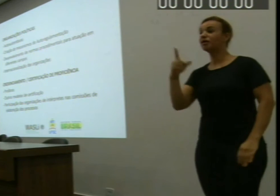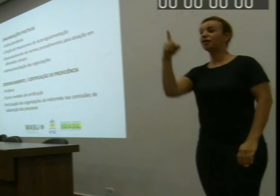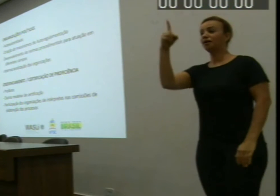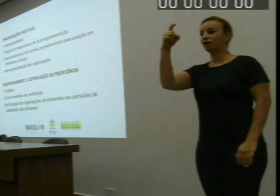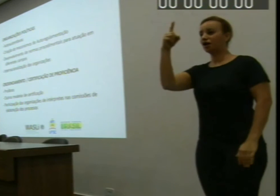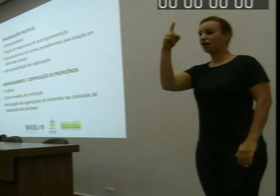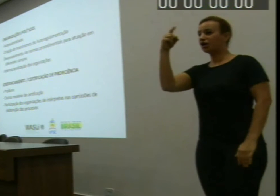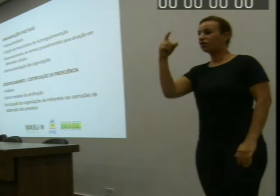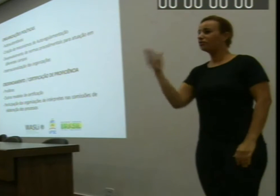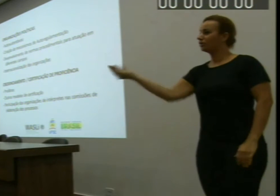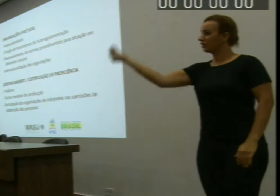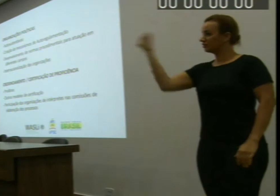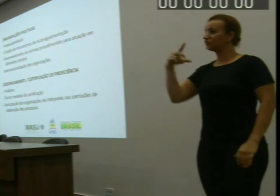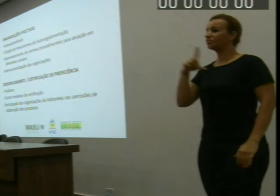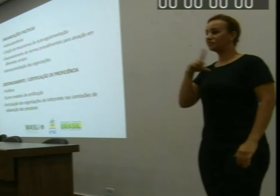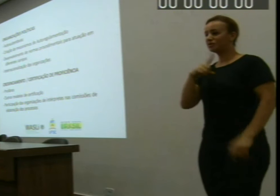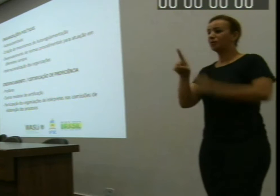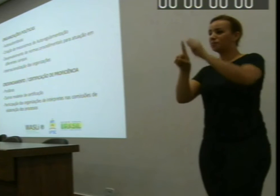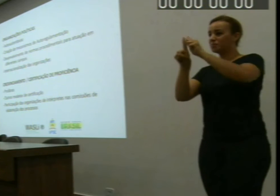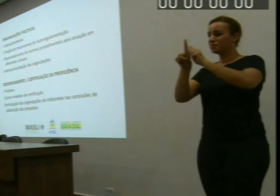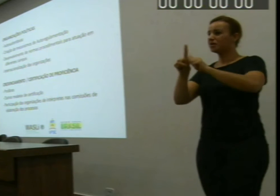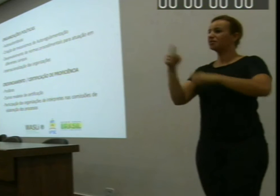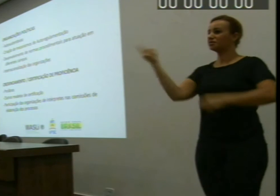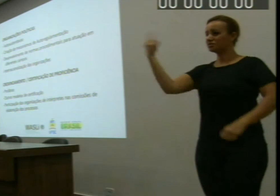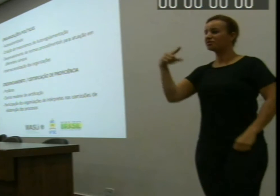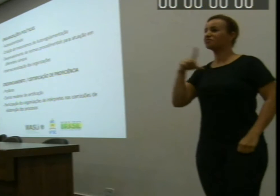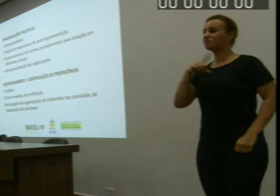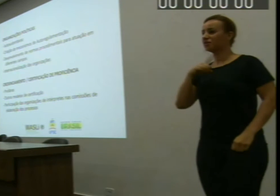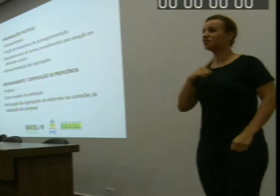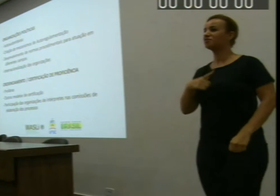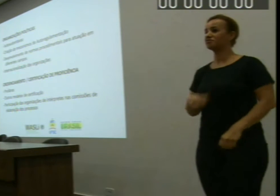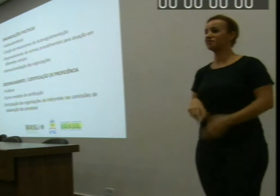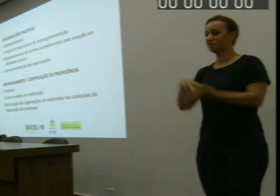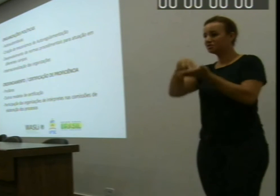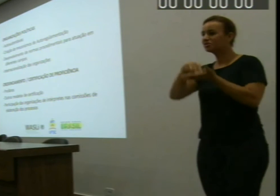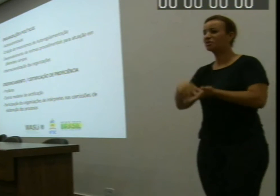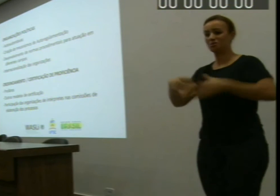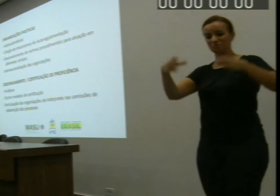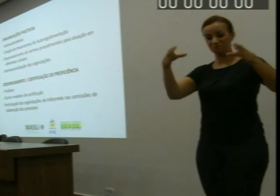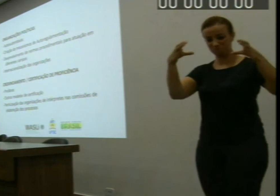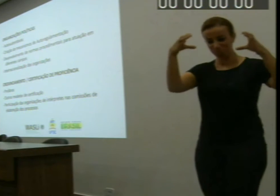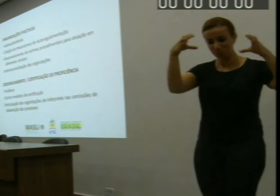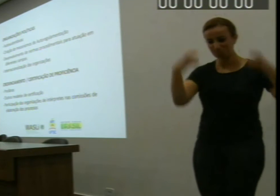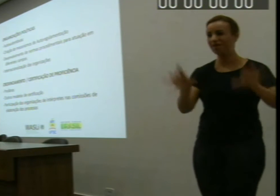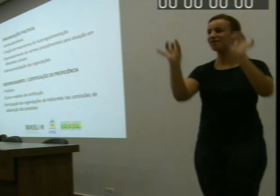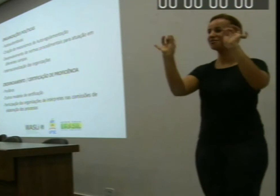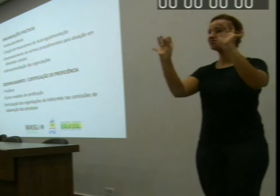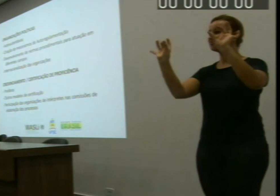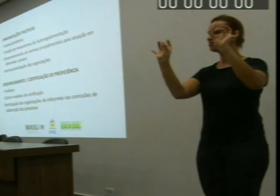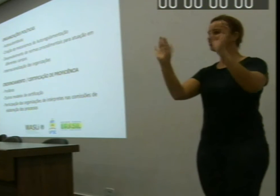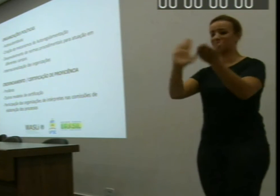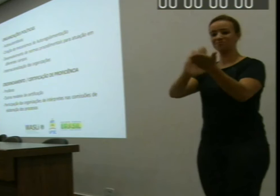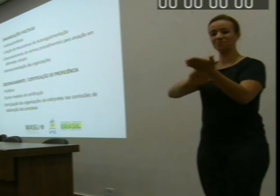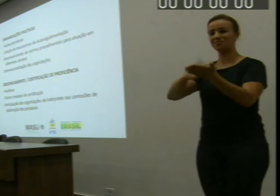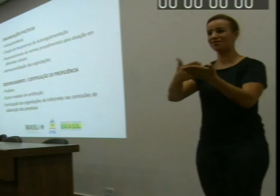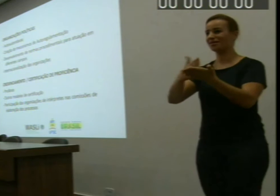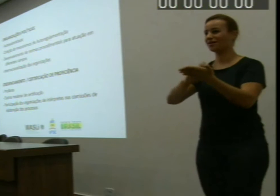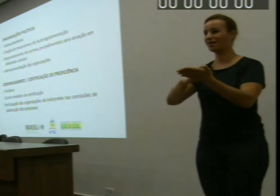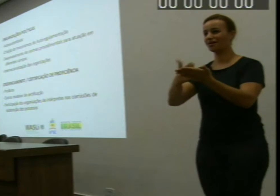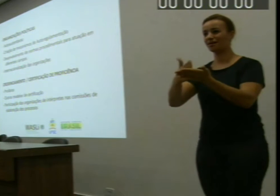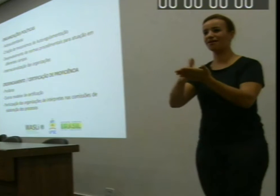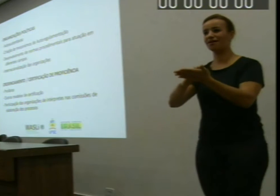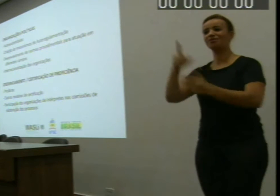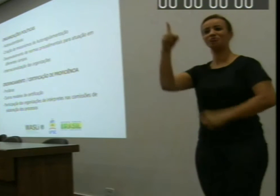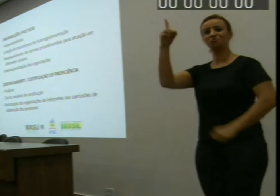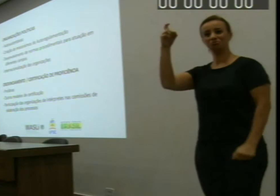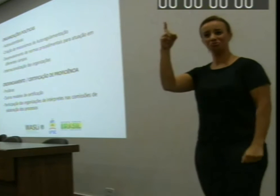receber uma central de intérpretes no mês que vem né vai ser fundada uma central aqui vai ser inaugurada uma central de intérpretes aqui no município